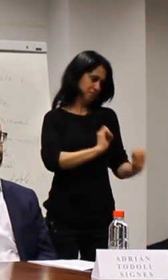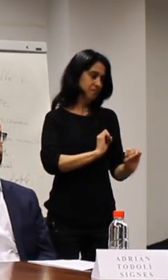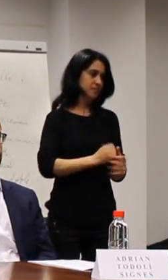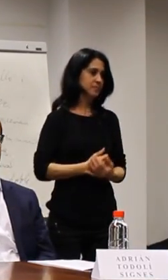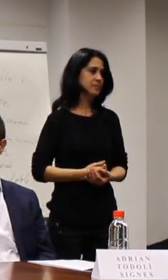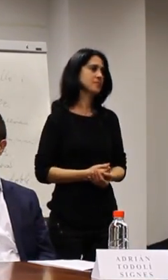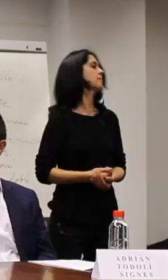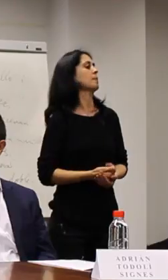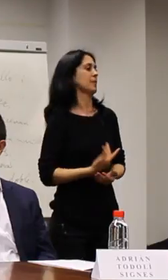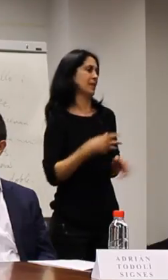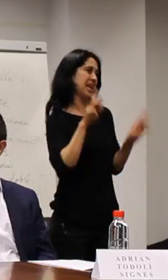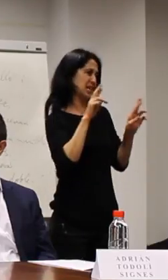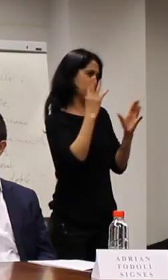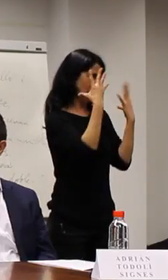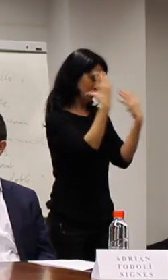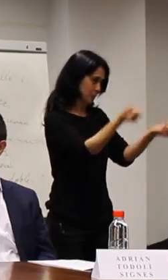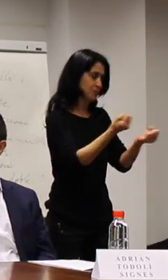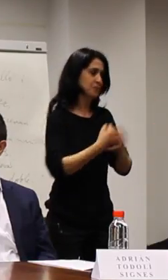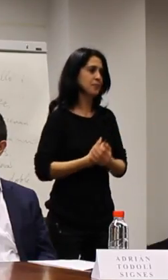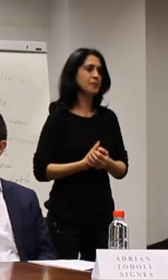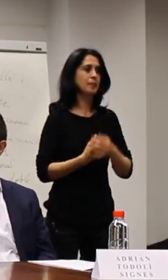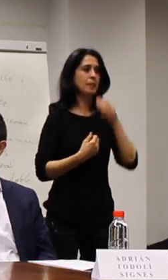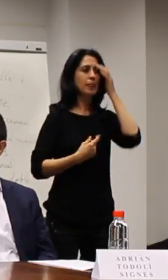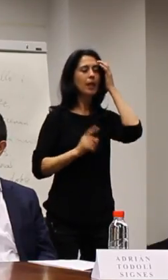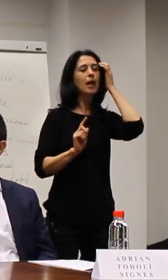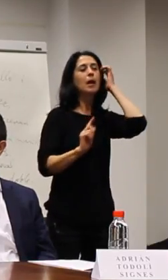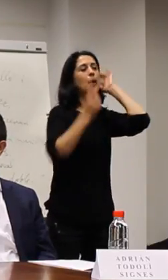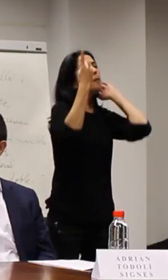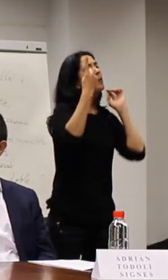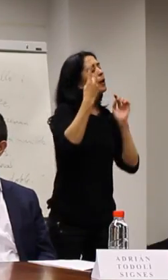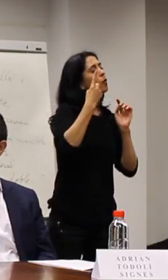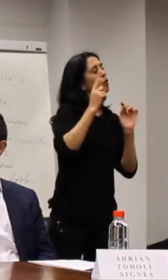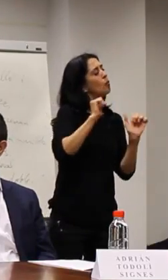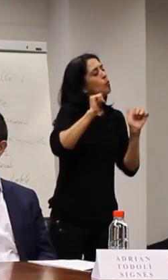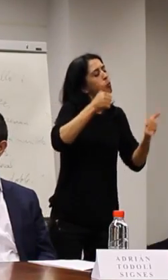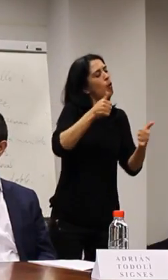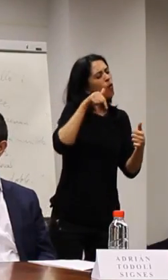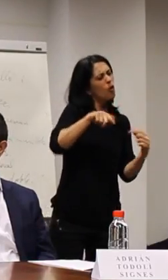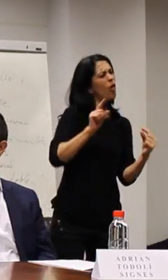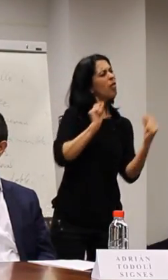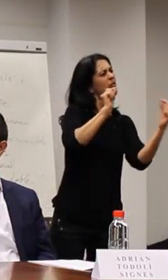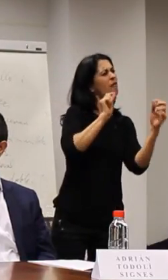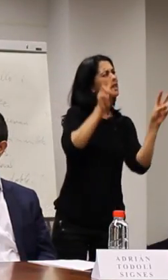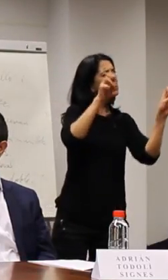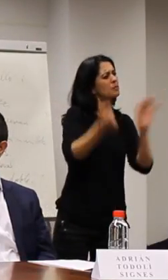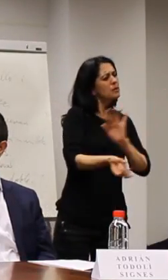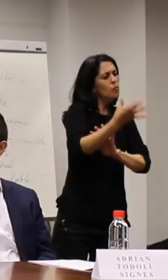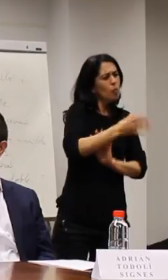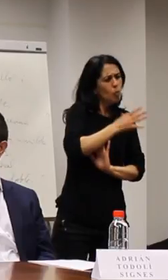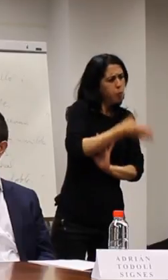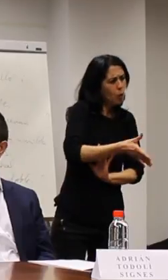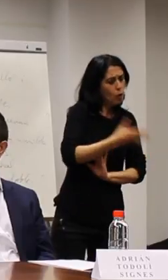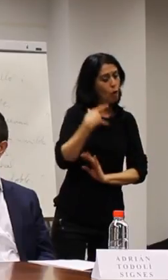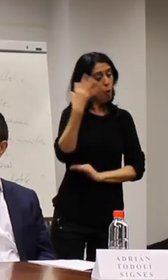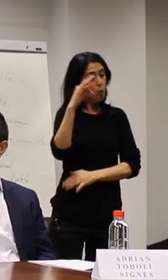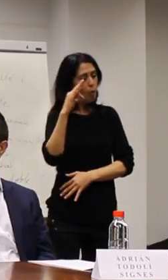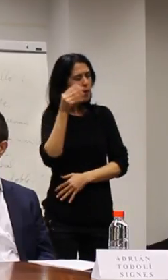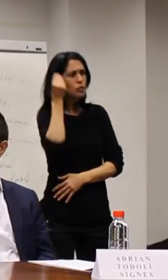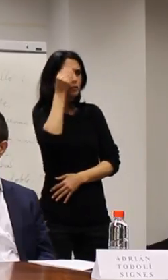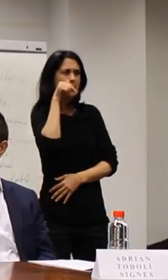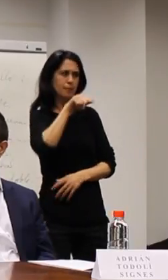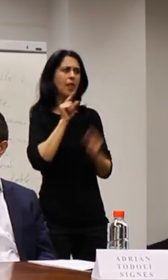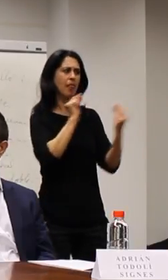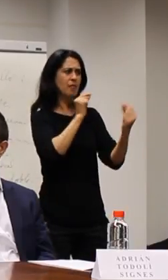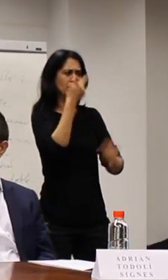vull començar amb unes pinzelades del per què ens hem plantejat aquest debat des de Podem, que considerem un debat